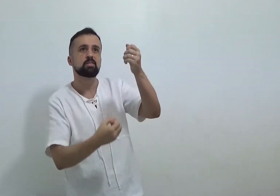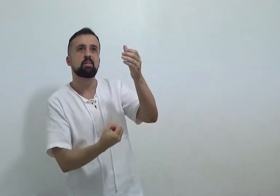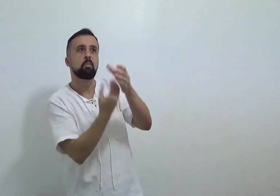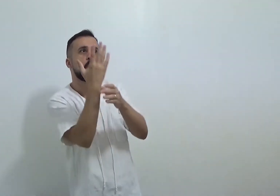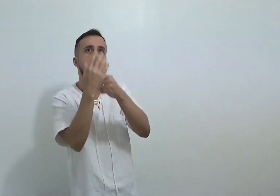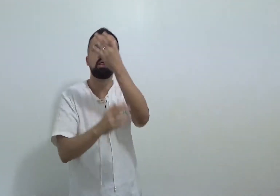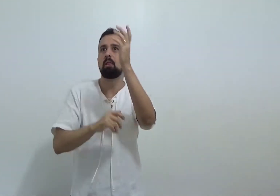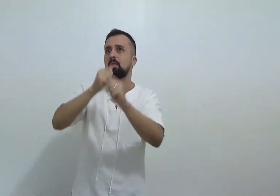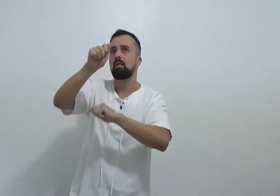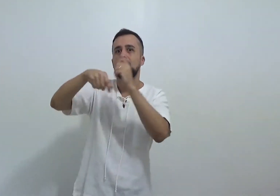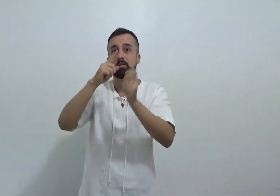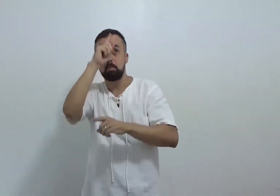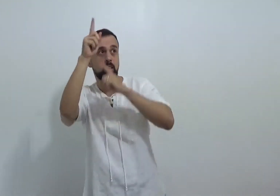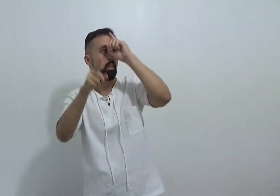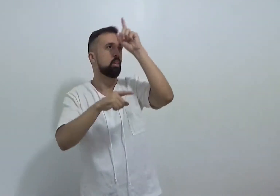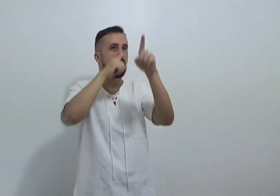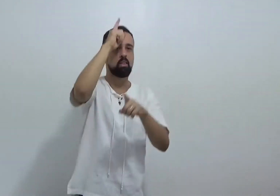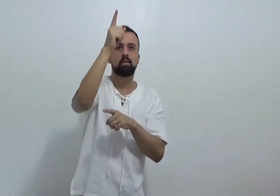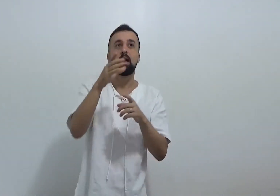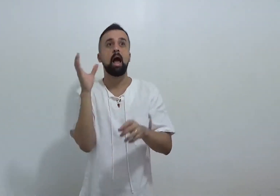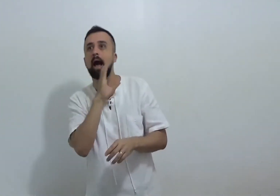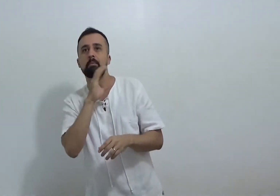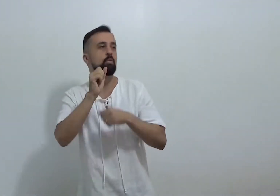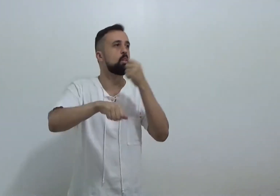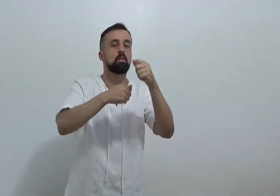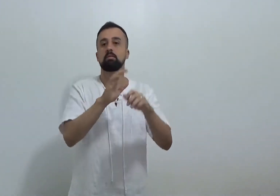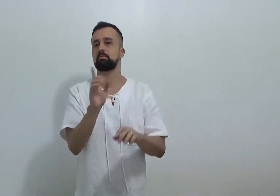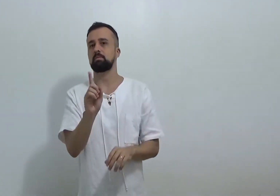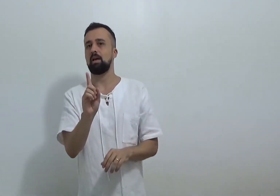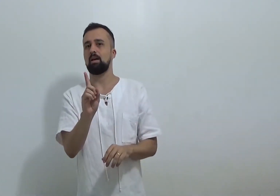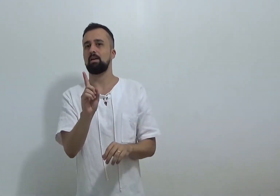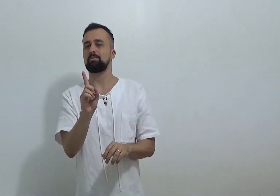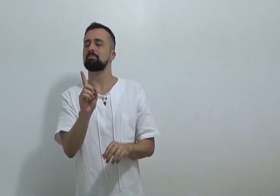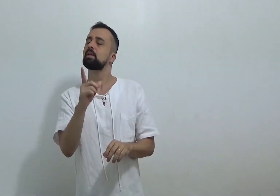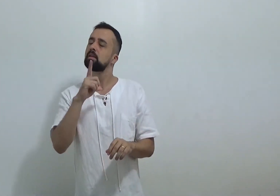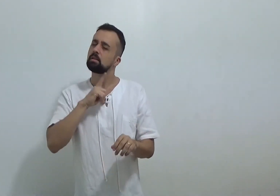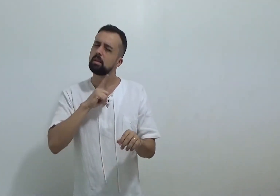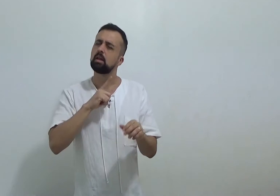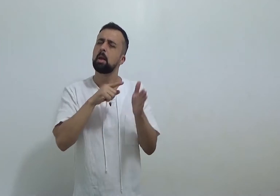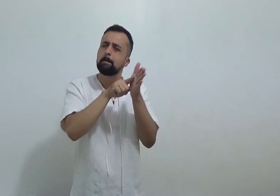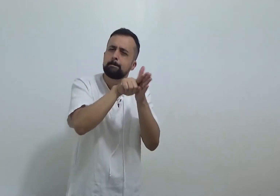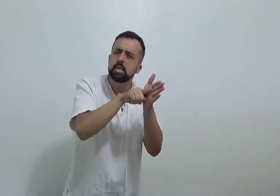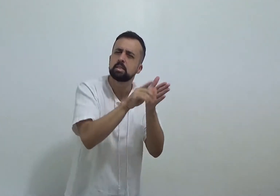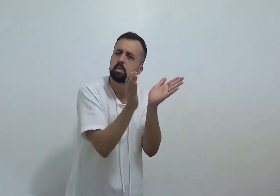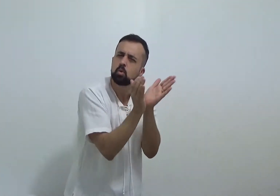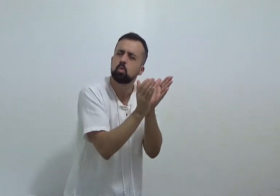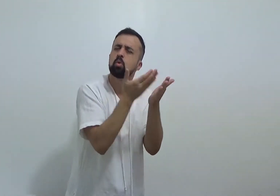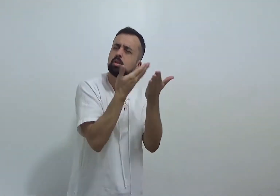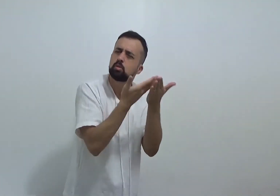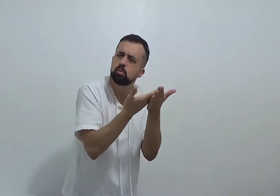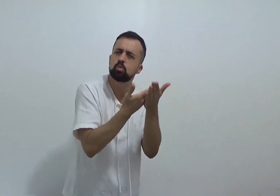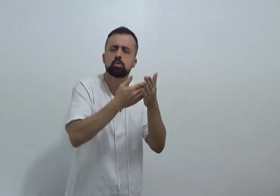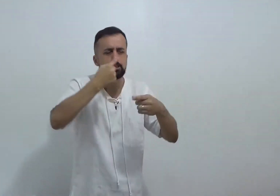Claro, nós sabemos que a criação de um sinal não é algo banal, mas envolve um grupo